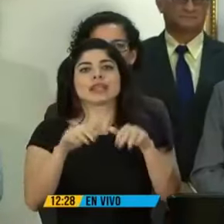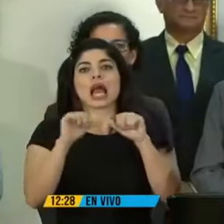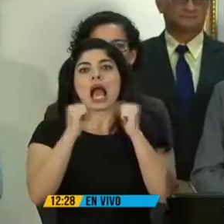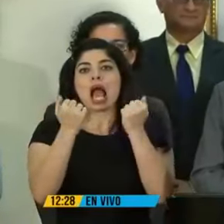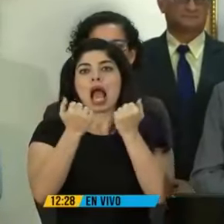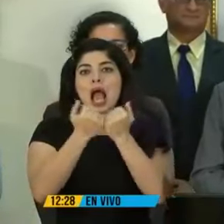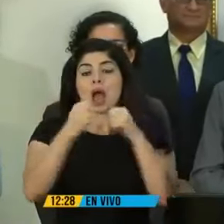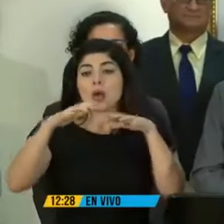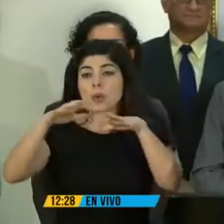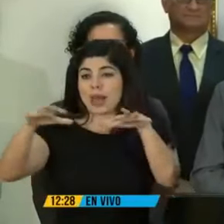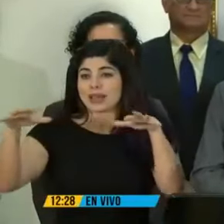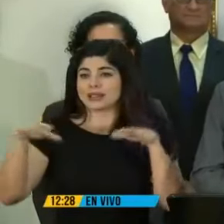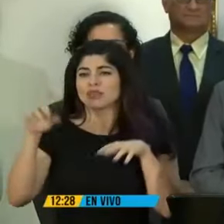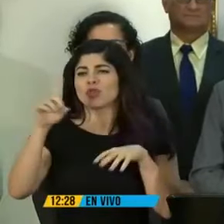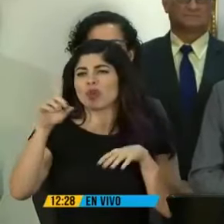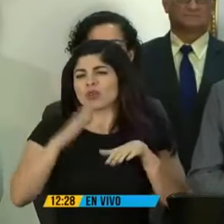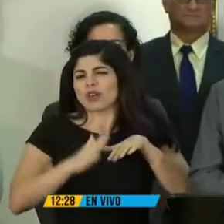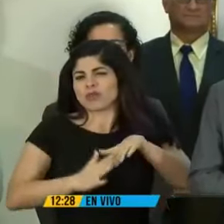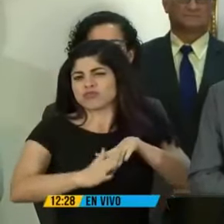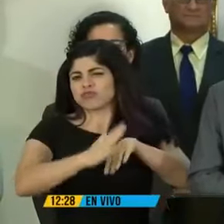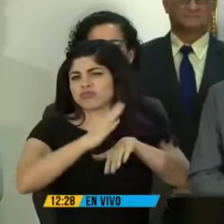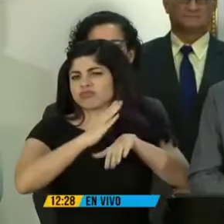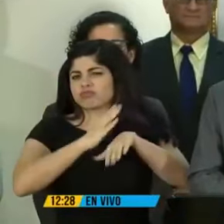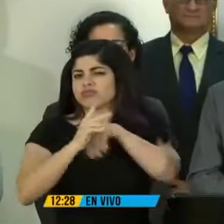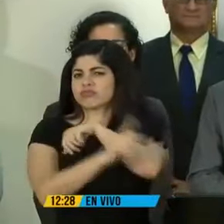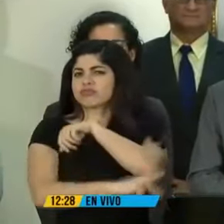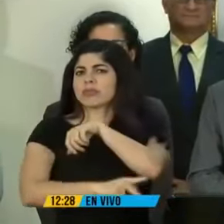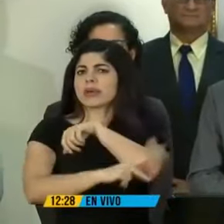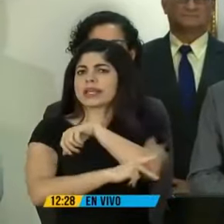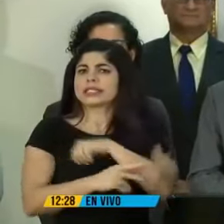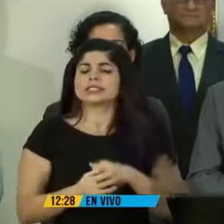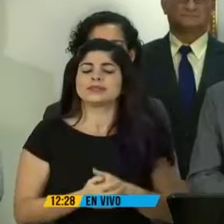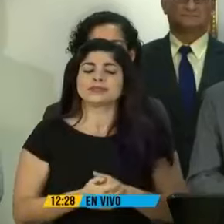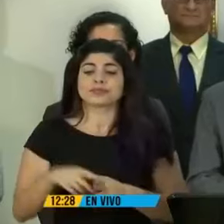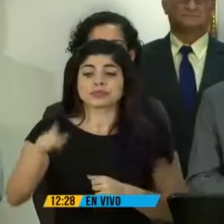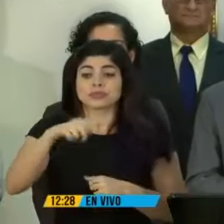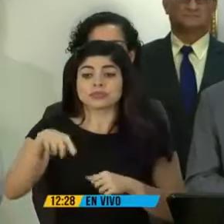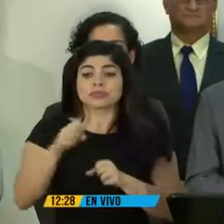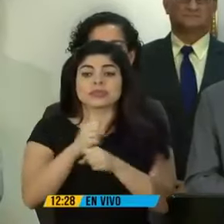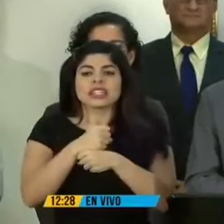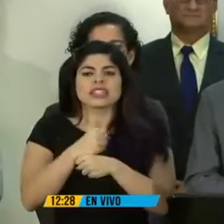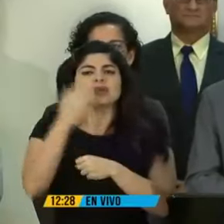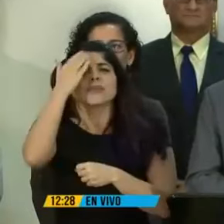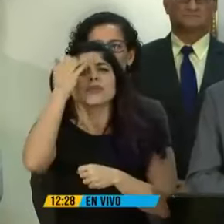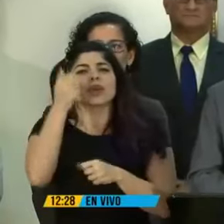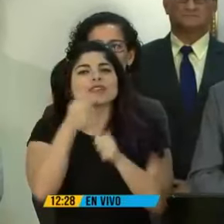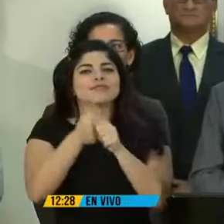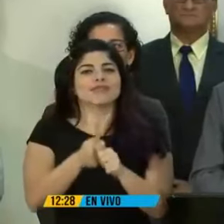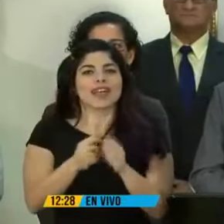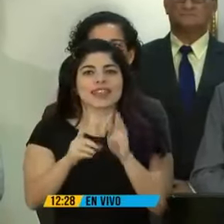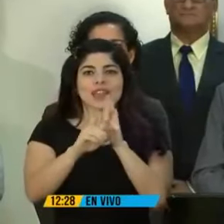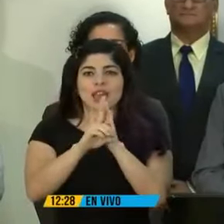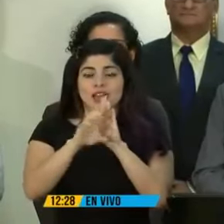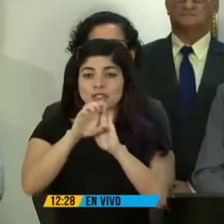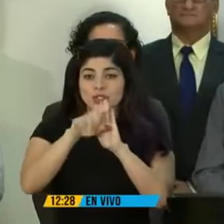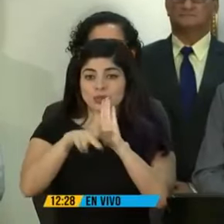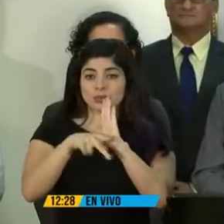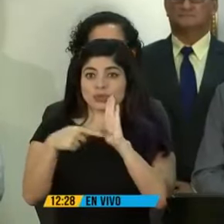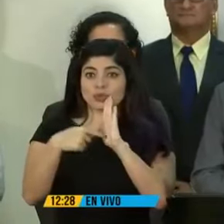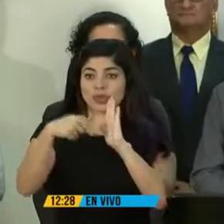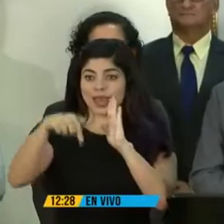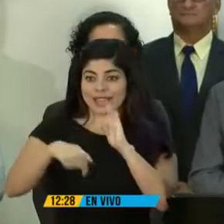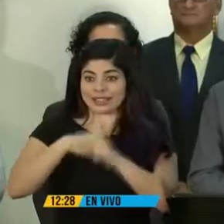están dispuestas en todo el territorio nacional. Lo hacen bajo el amparo de un derecho constitucional que este